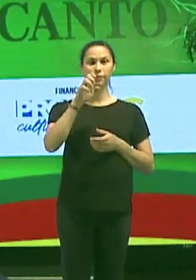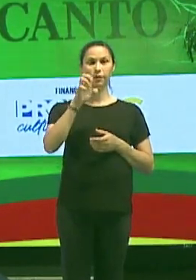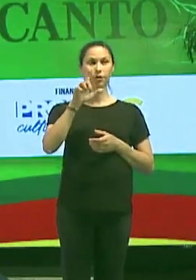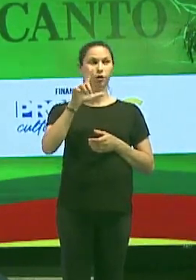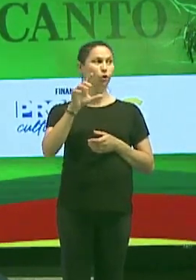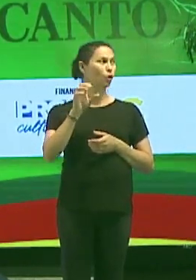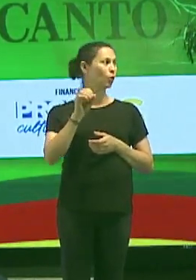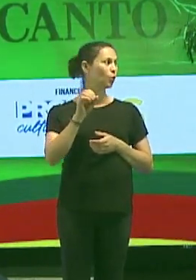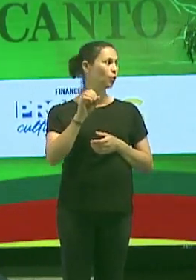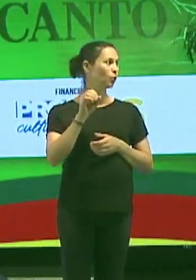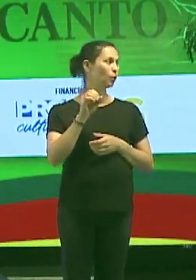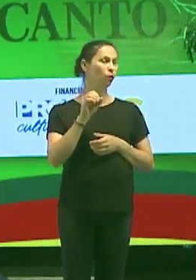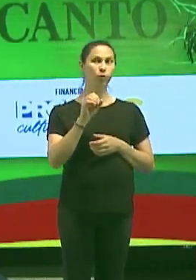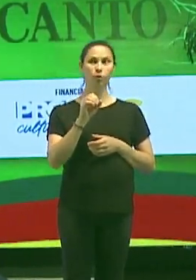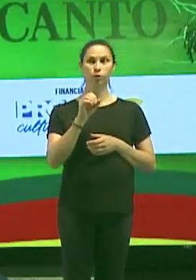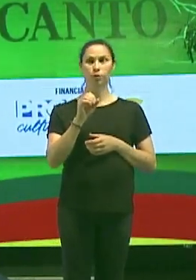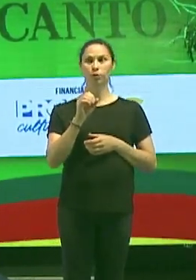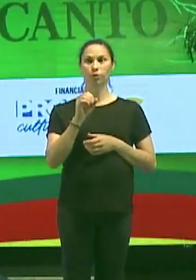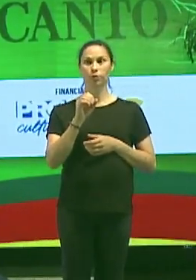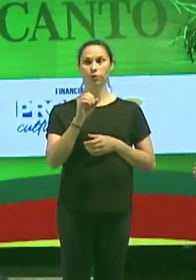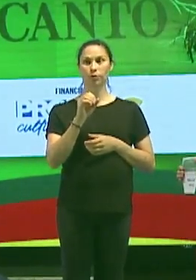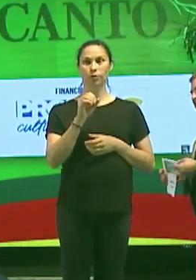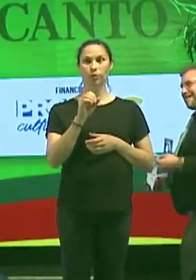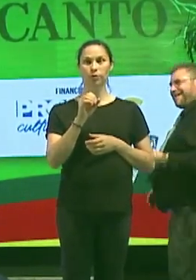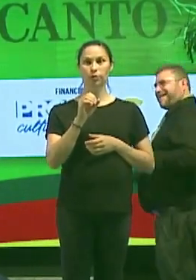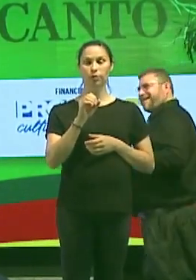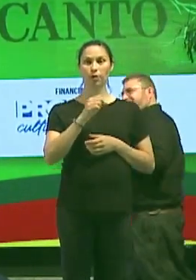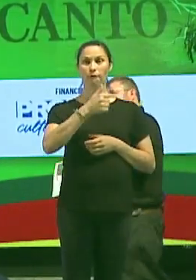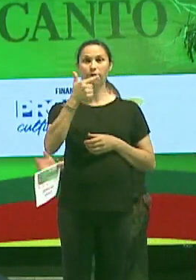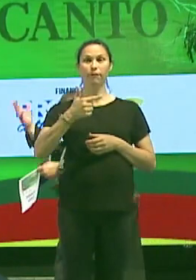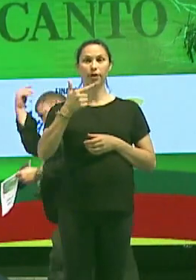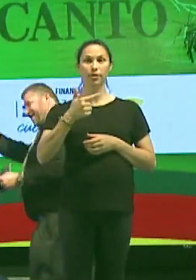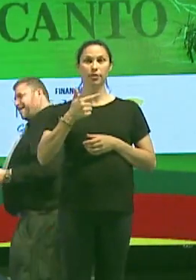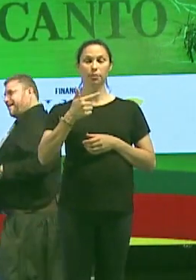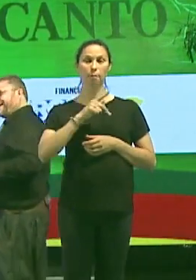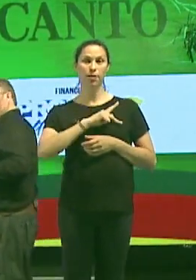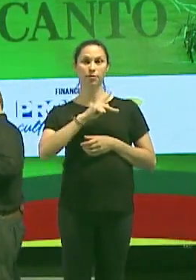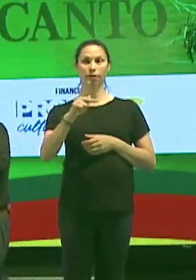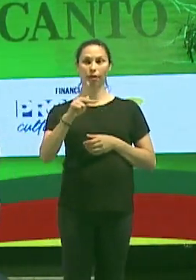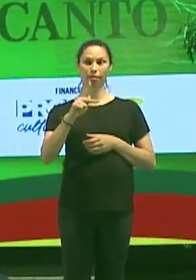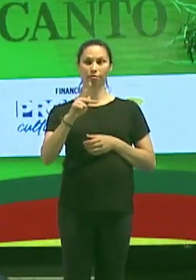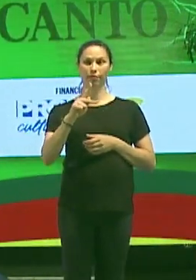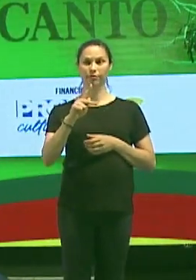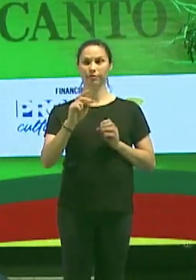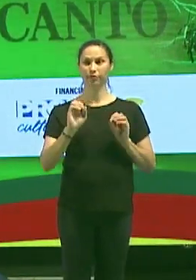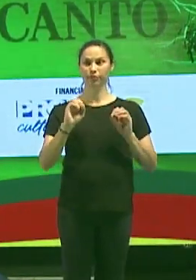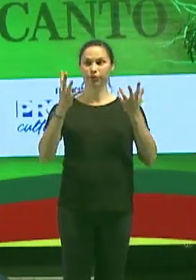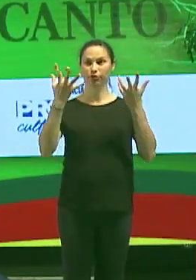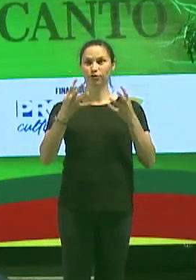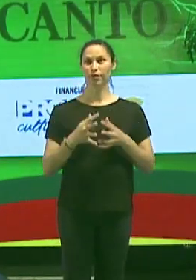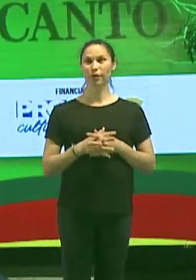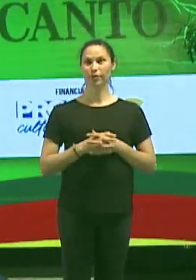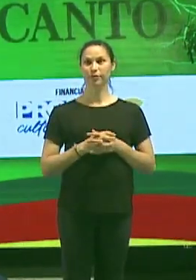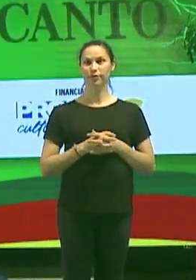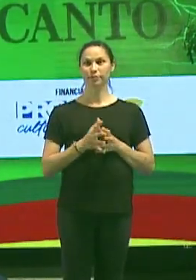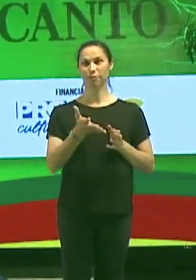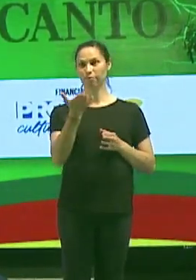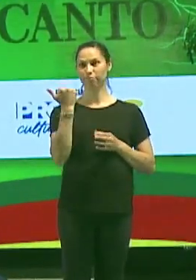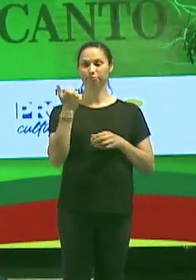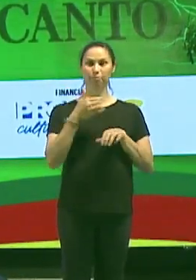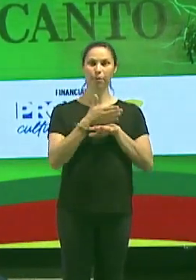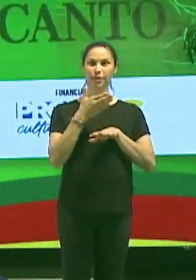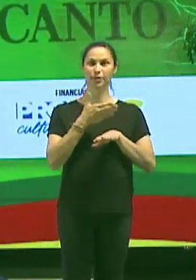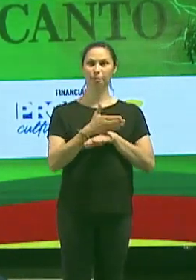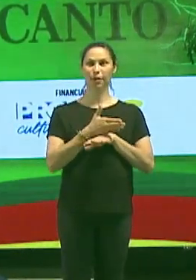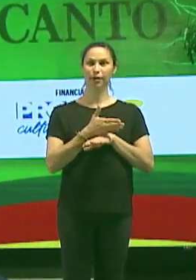Boreiro. Ângelo Boreiro, vice-presidente do festival. Vem, Ângelo, vem participar aqui da entrega, por gentileza.